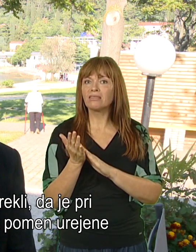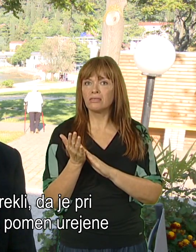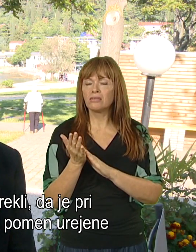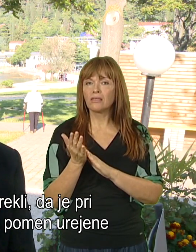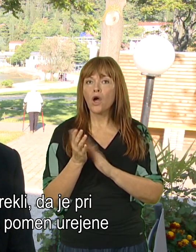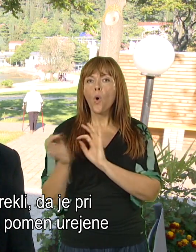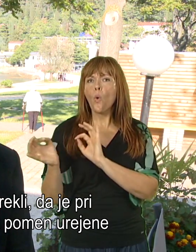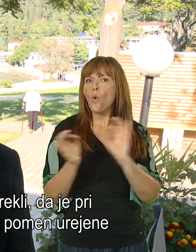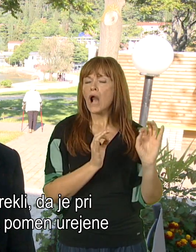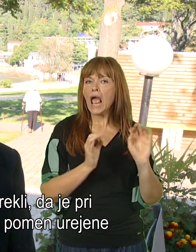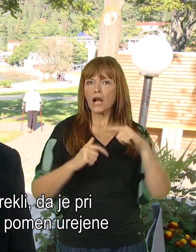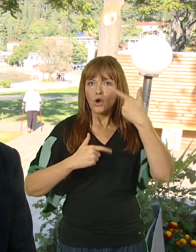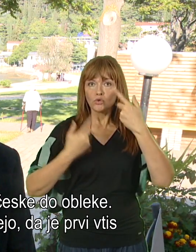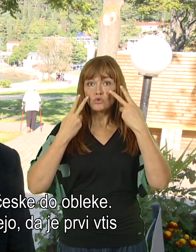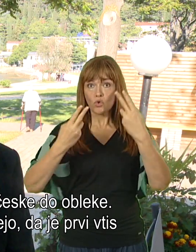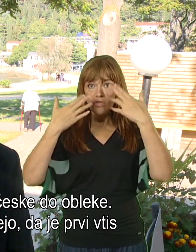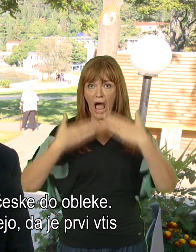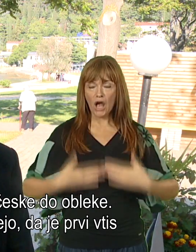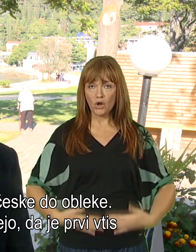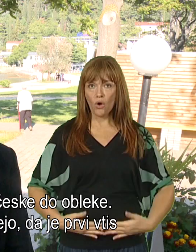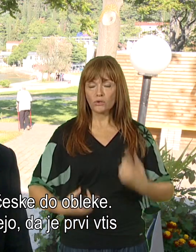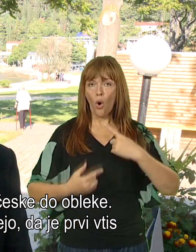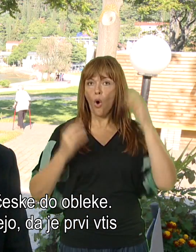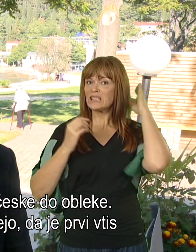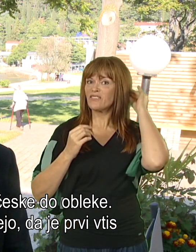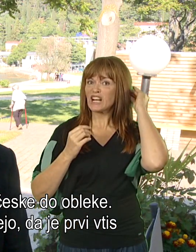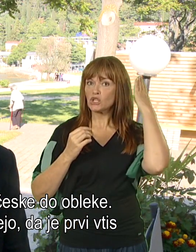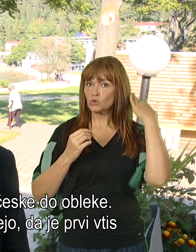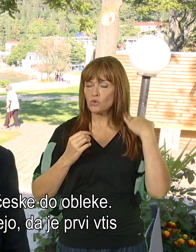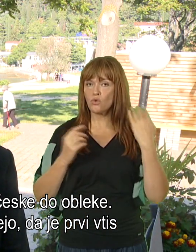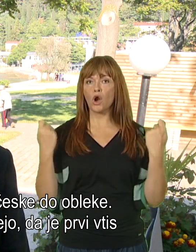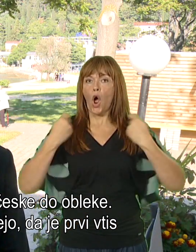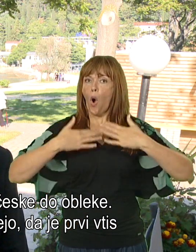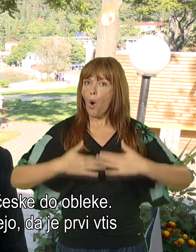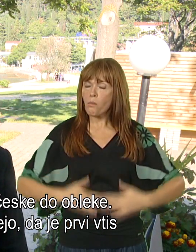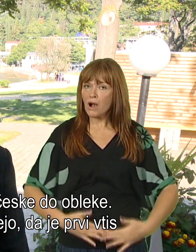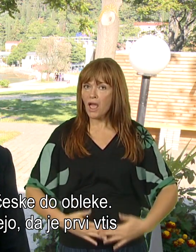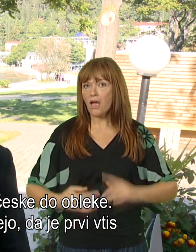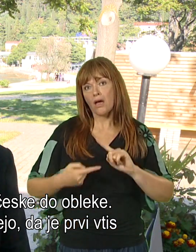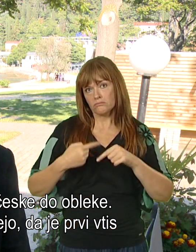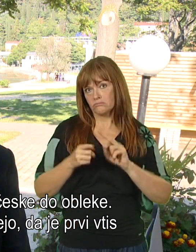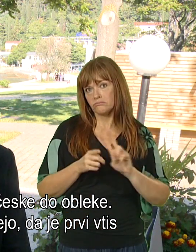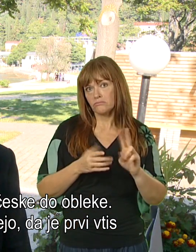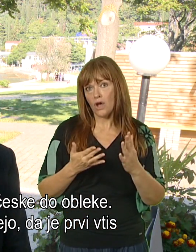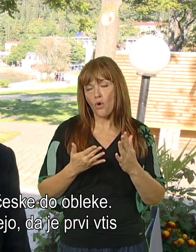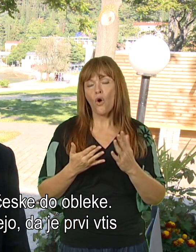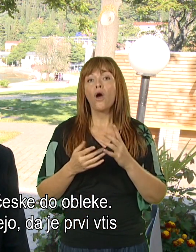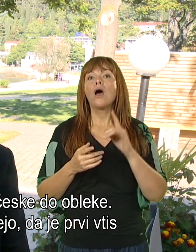pomen urejene zunanjosti, od pričeske do obleke in